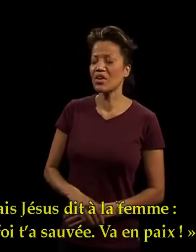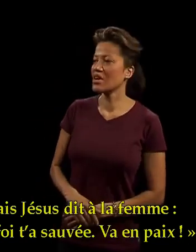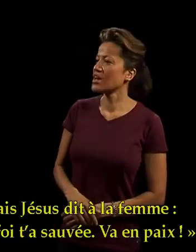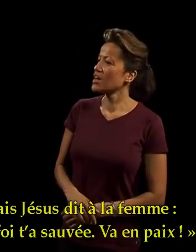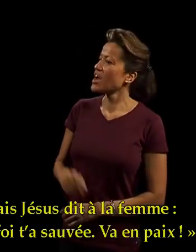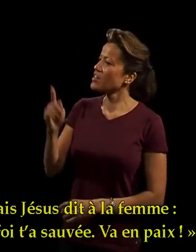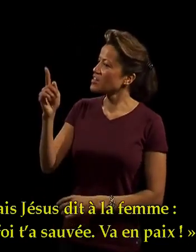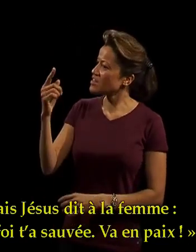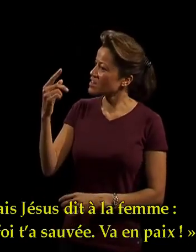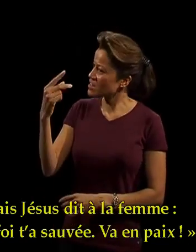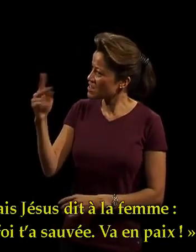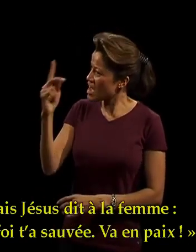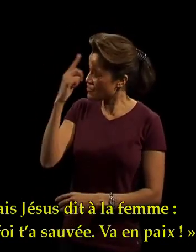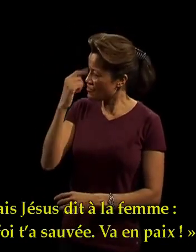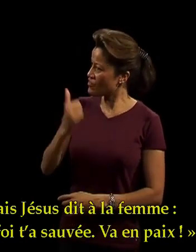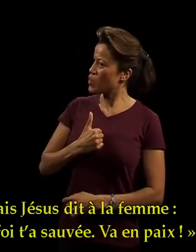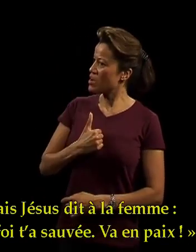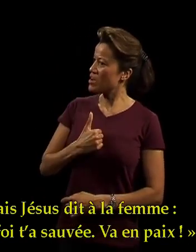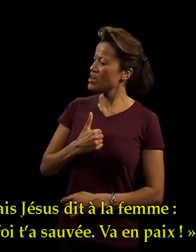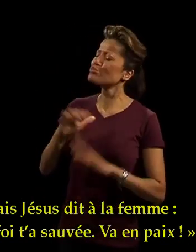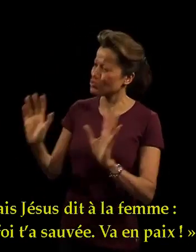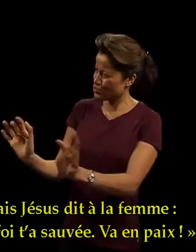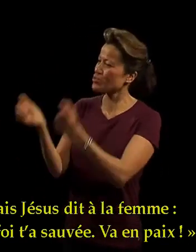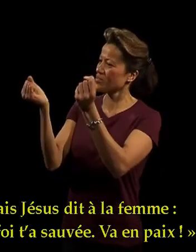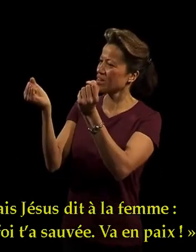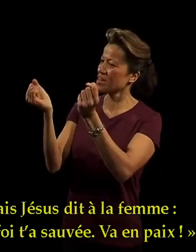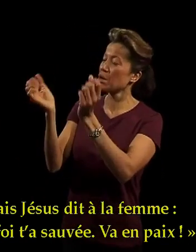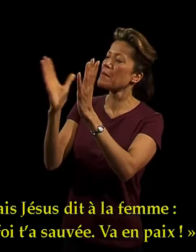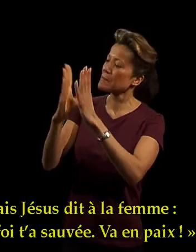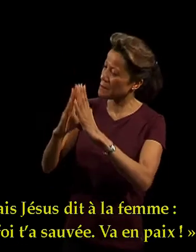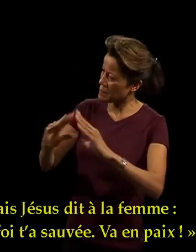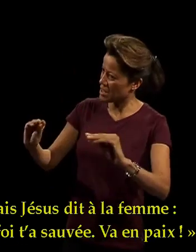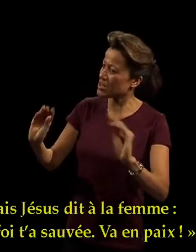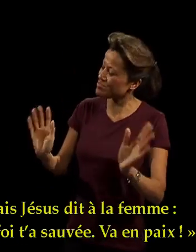Mais Jésus dit à la femme, « Ta foi t'a sauvée, va en paix. »